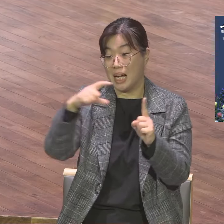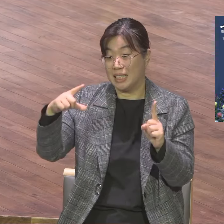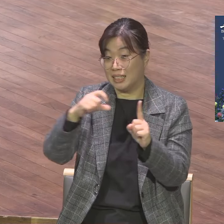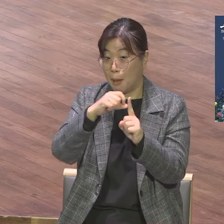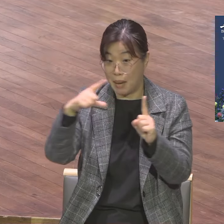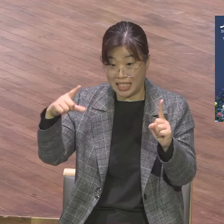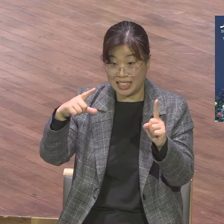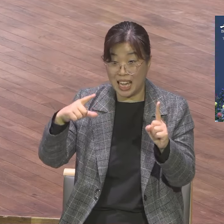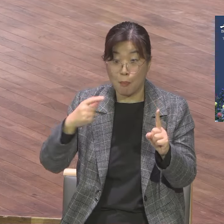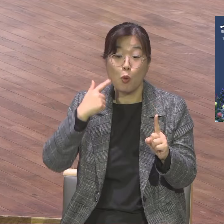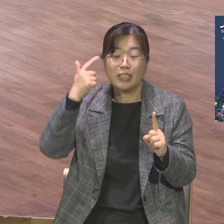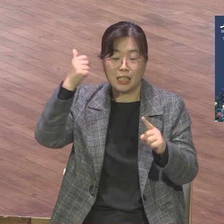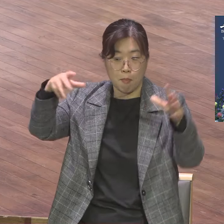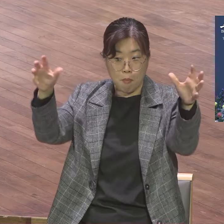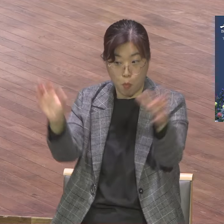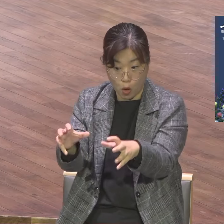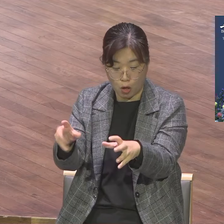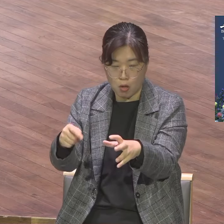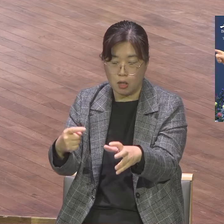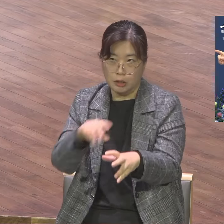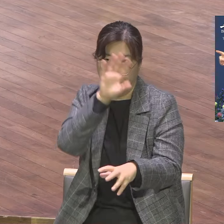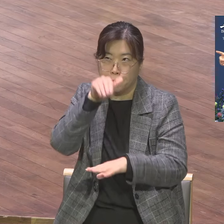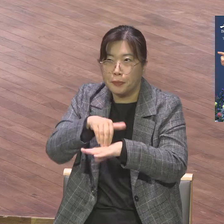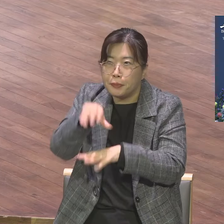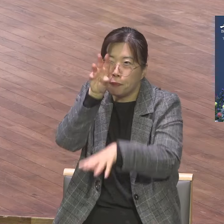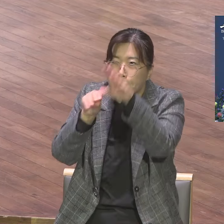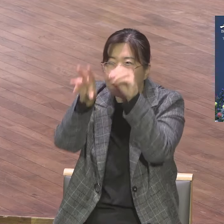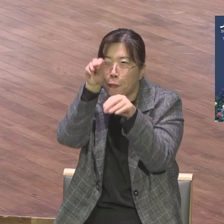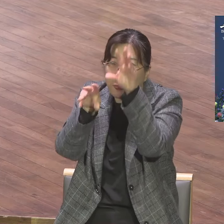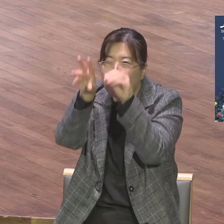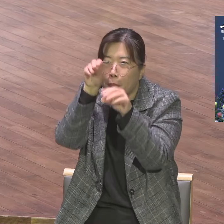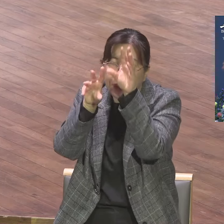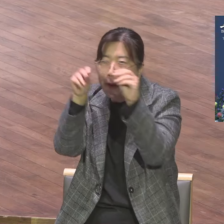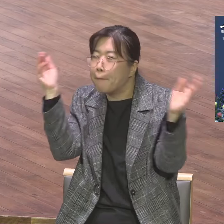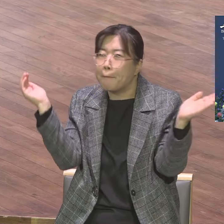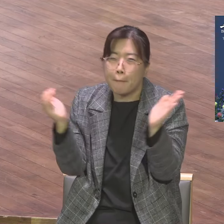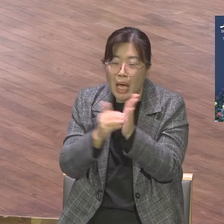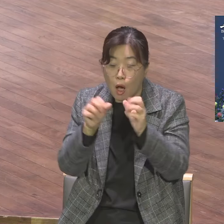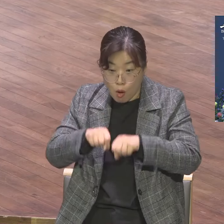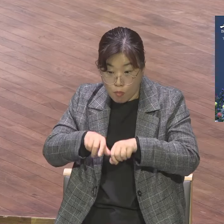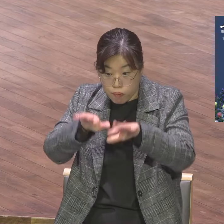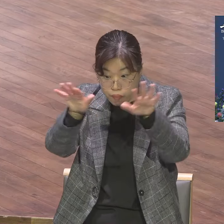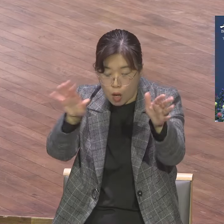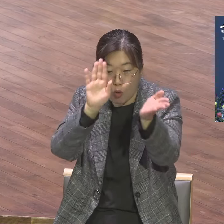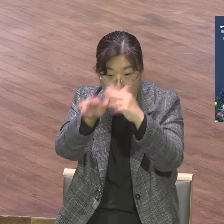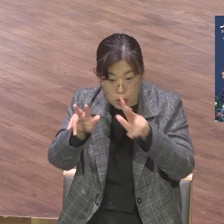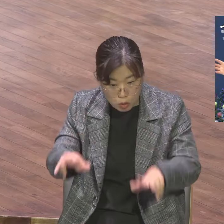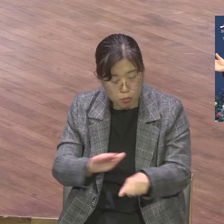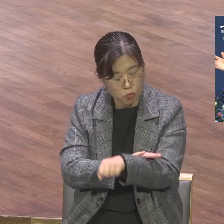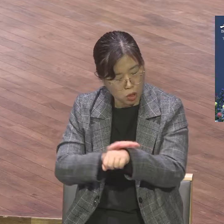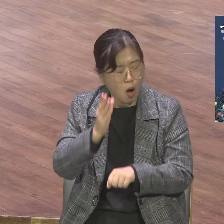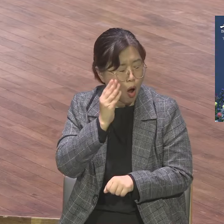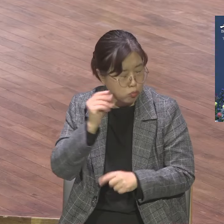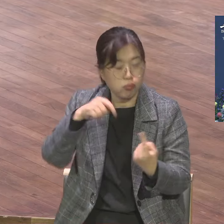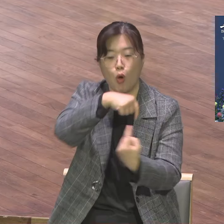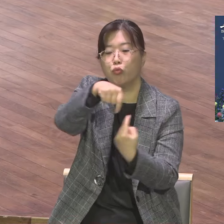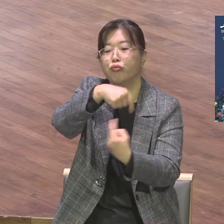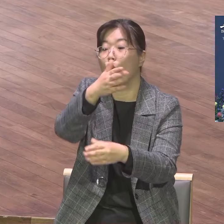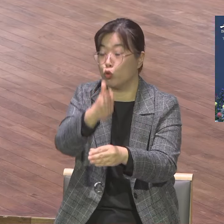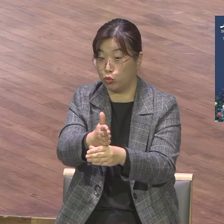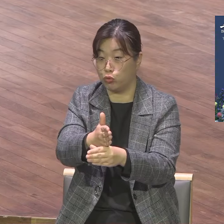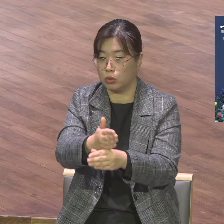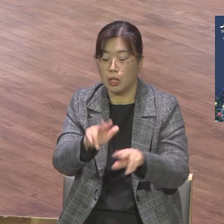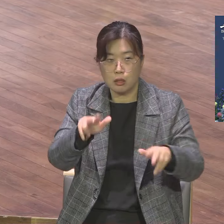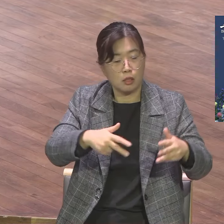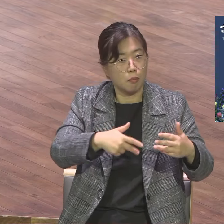우리 부목사님들이 막 메시지를 영상으로 보내고 이래가지고 그대로 하고 있다니까. 이번에 뭡니까?